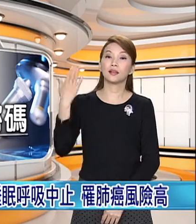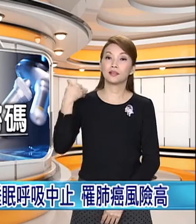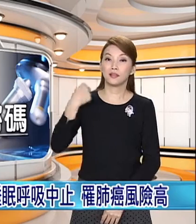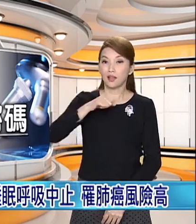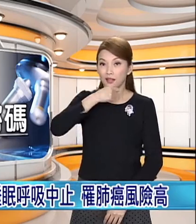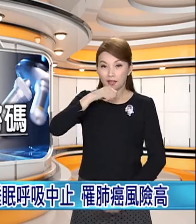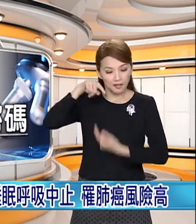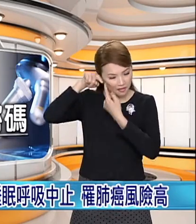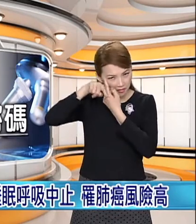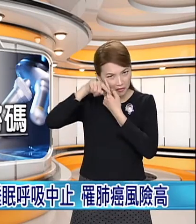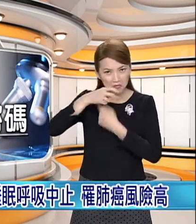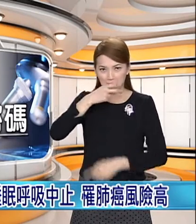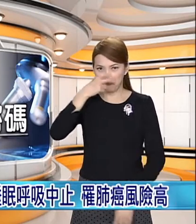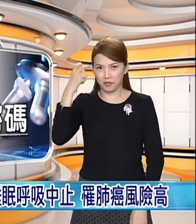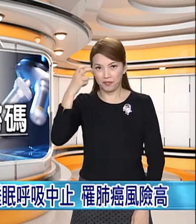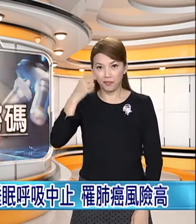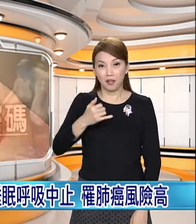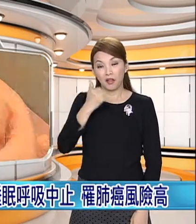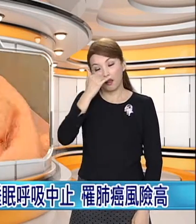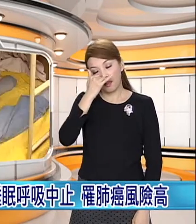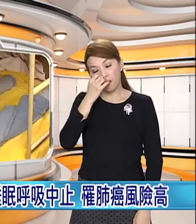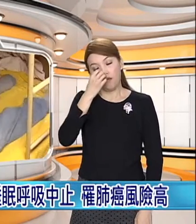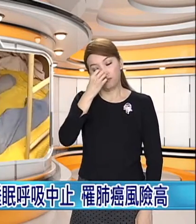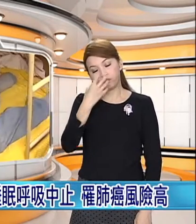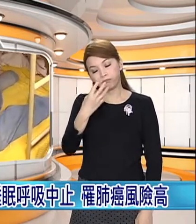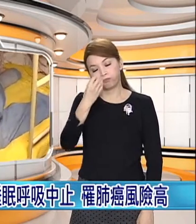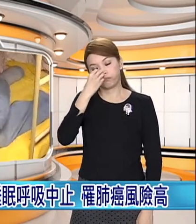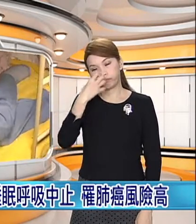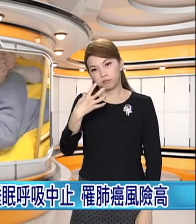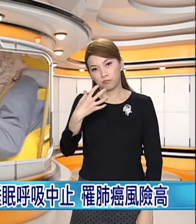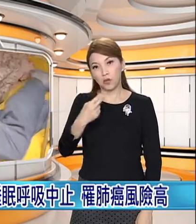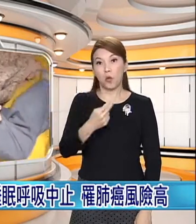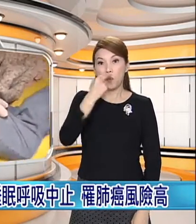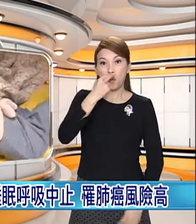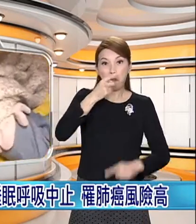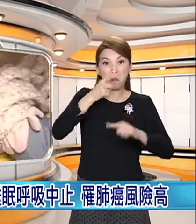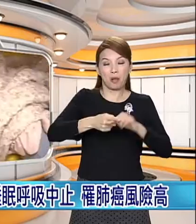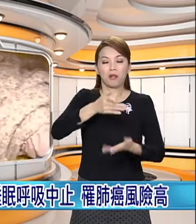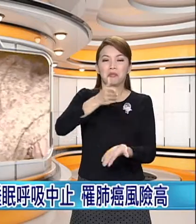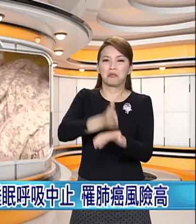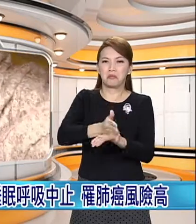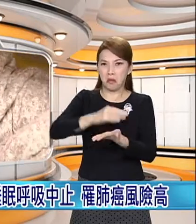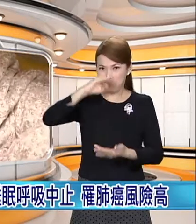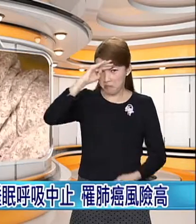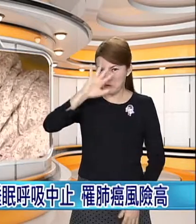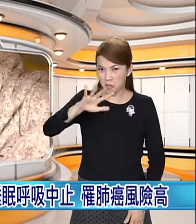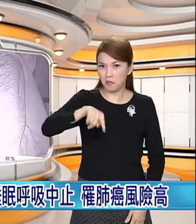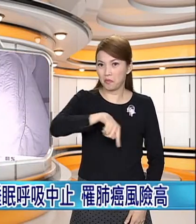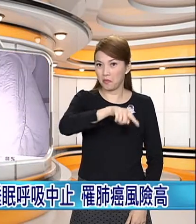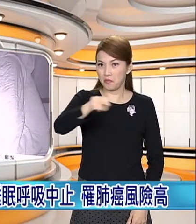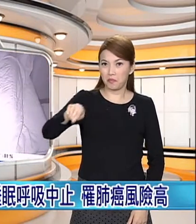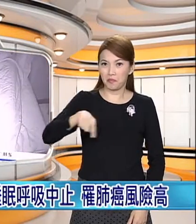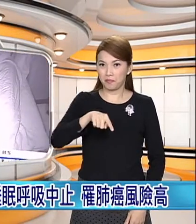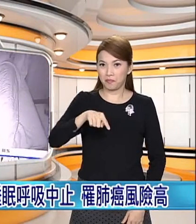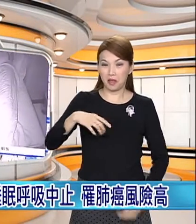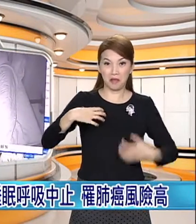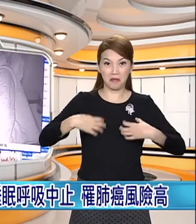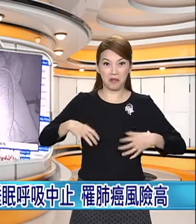国内曾经有研究发现，经常打呼或者是有睡眠呼吸中止症的患者，罹患肺癌的风